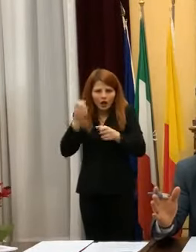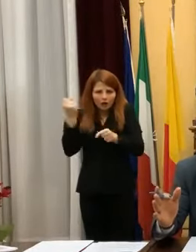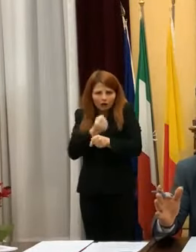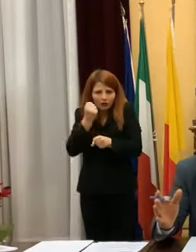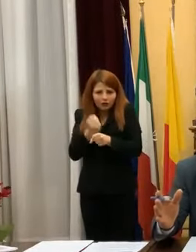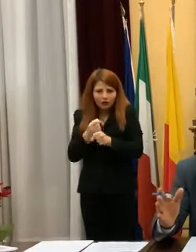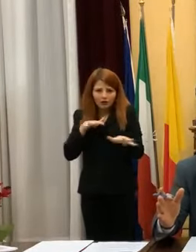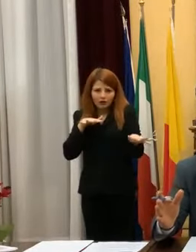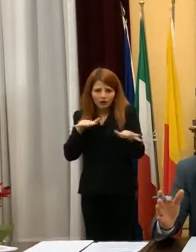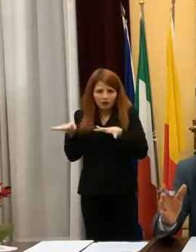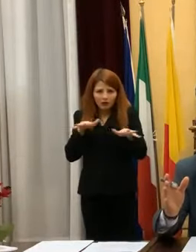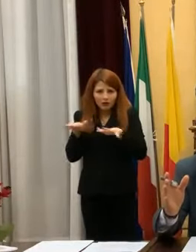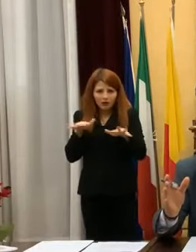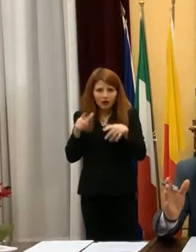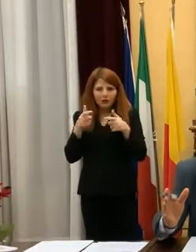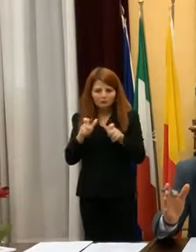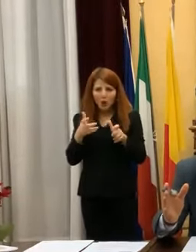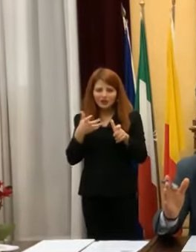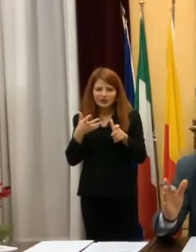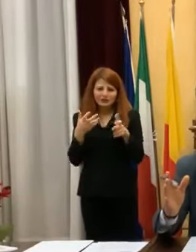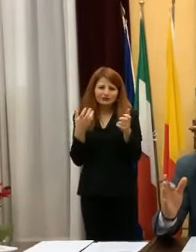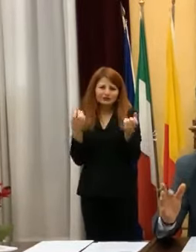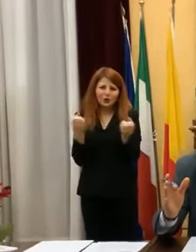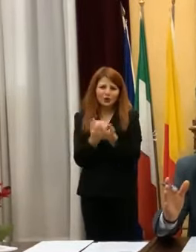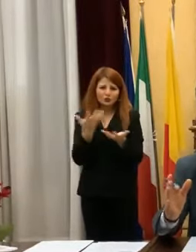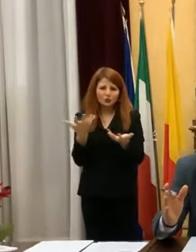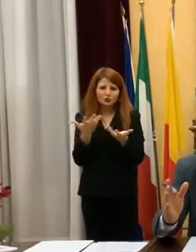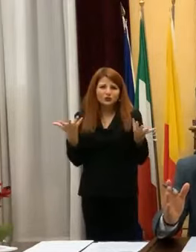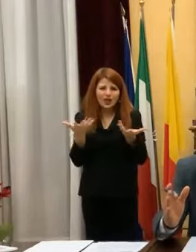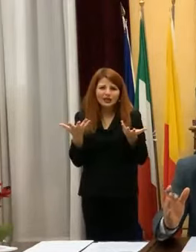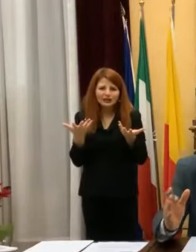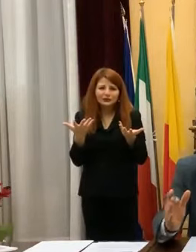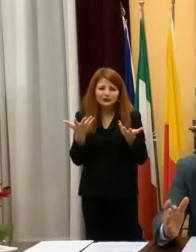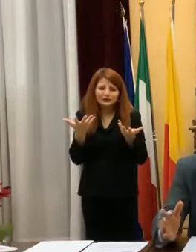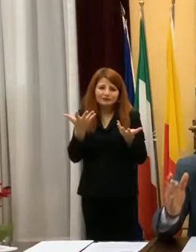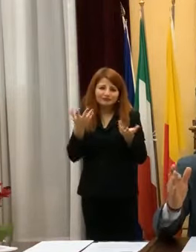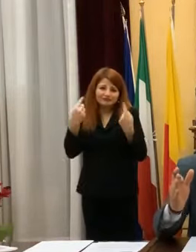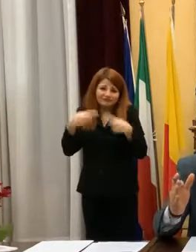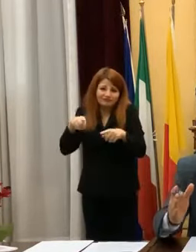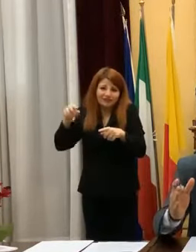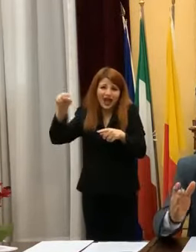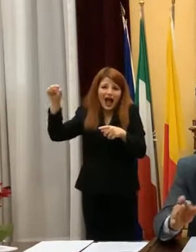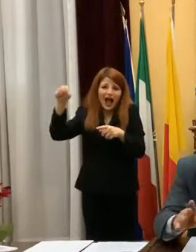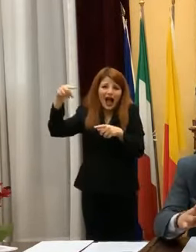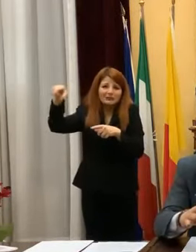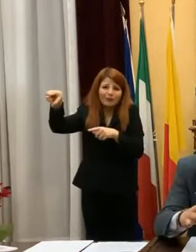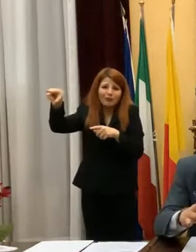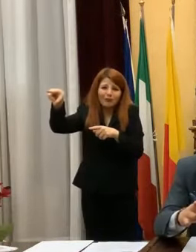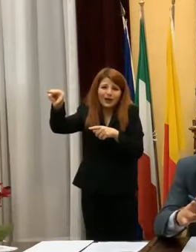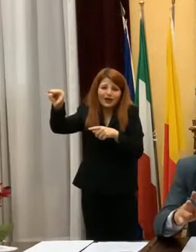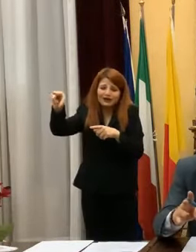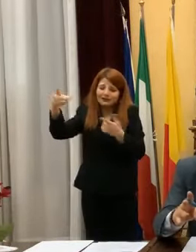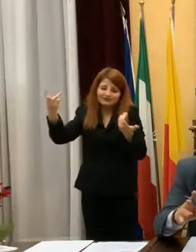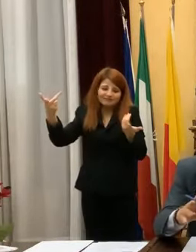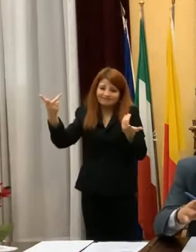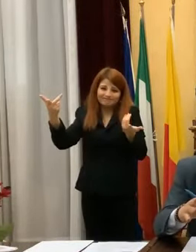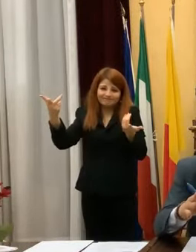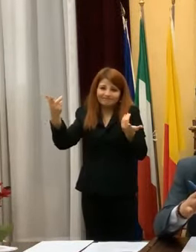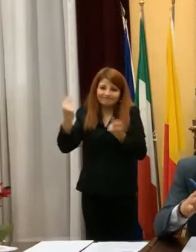spazio lasciato deliberatamente vuoto da chi aveva la competenza invece di stare in trincea con